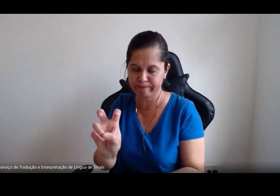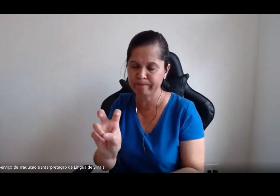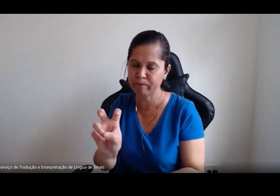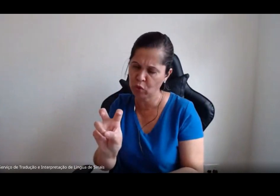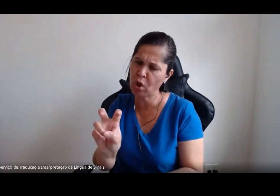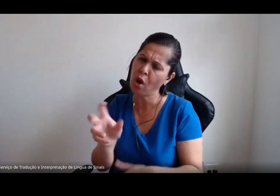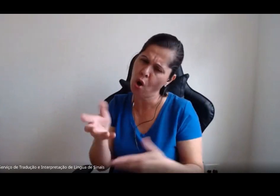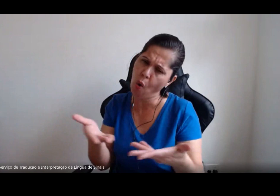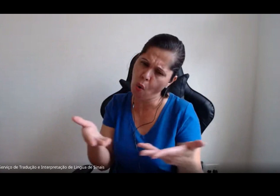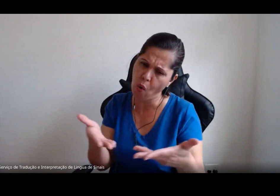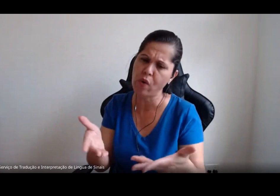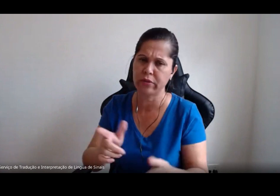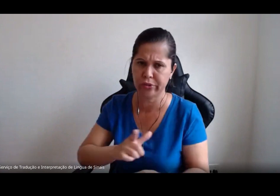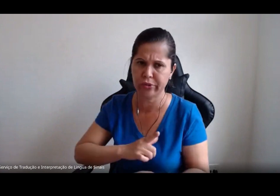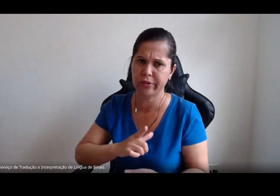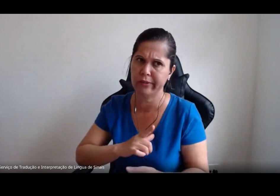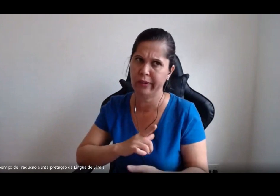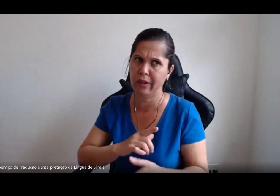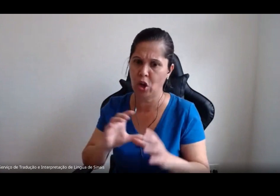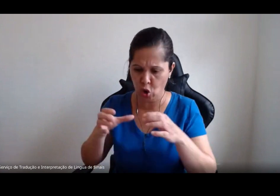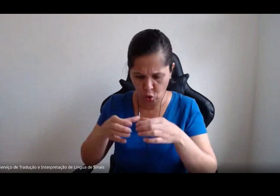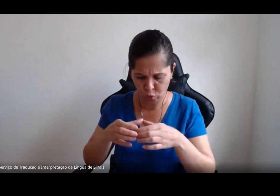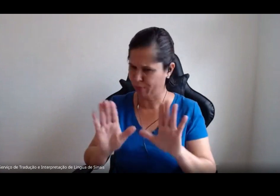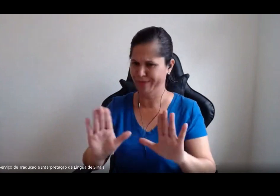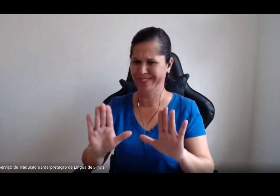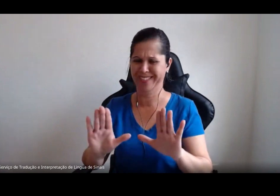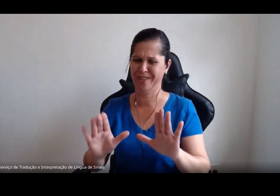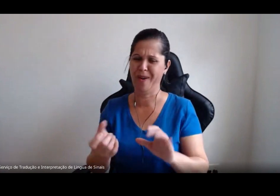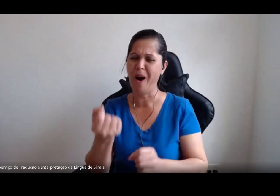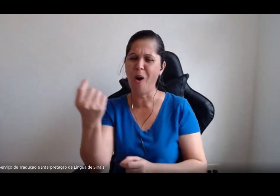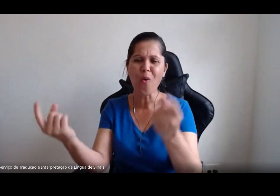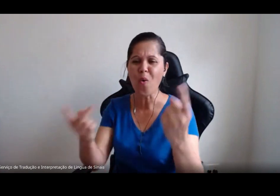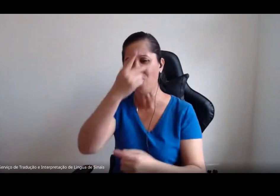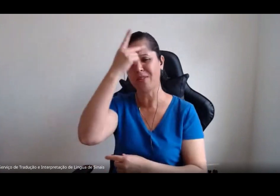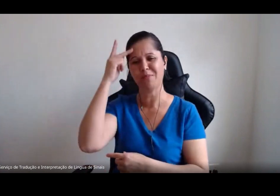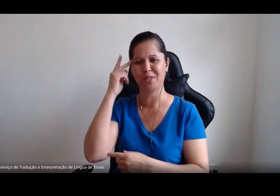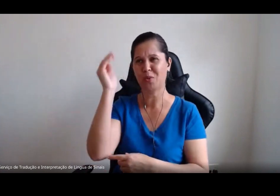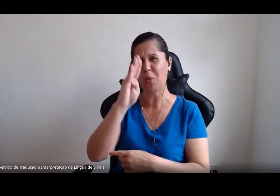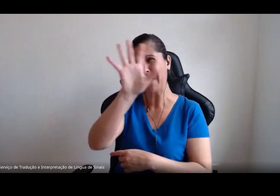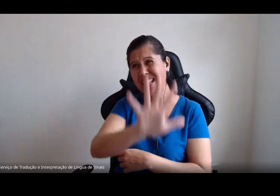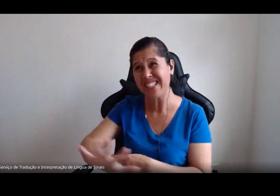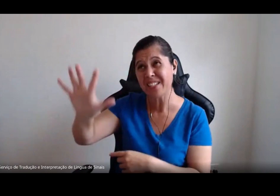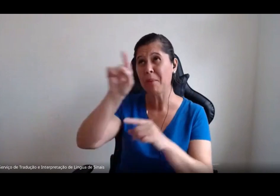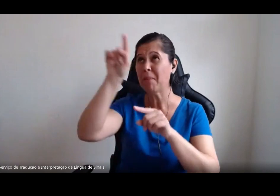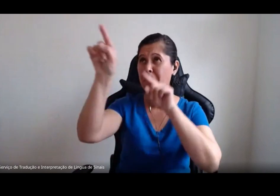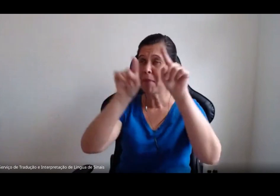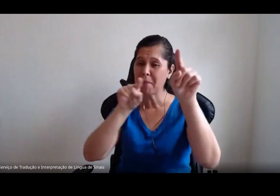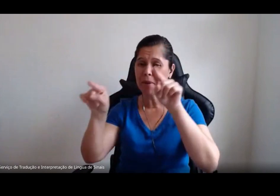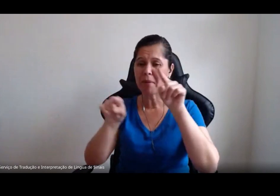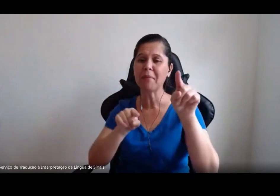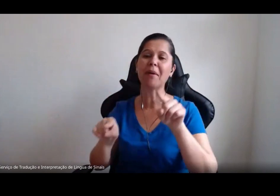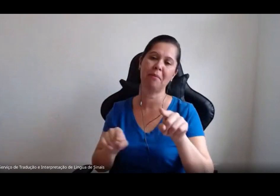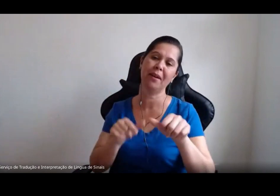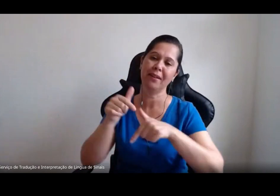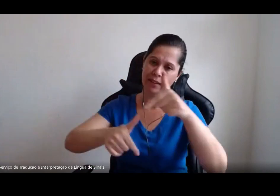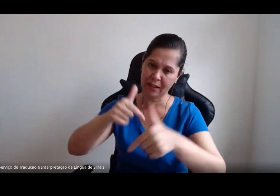e hoje a gente tem grupos ou indivíduos, talvez sujeitos dispersos no país trabalhando com essa perspectiva, e